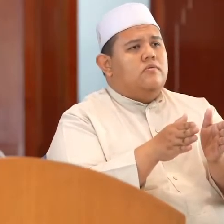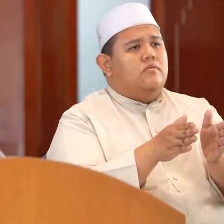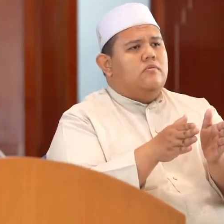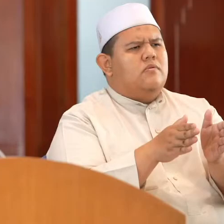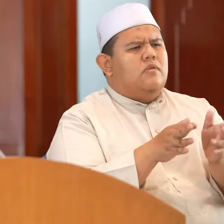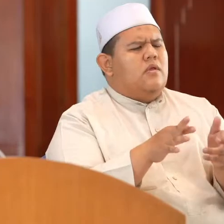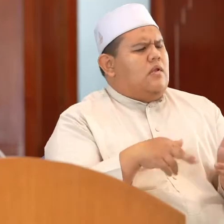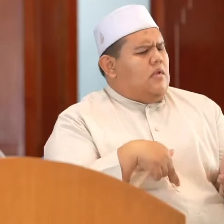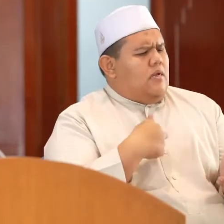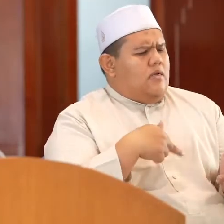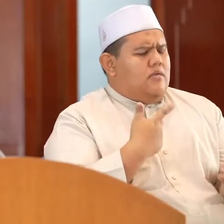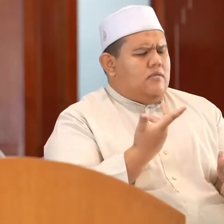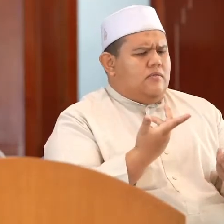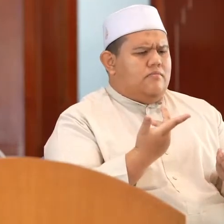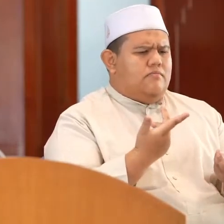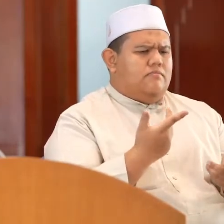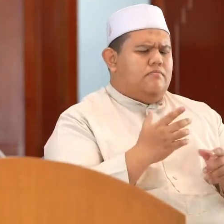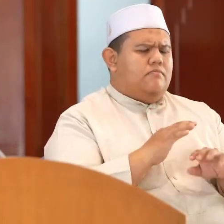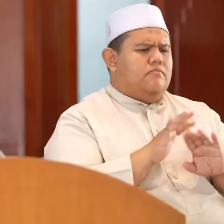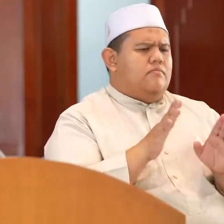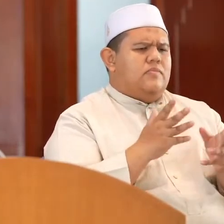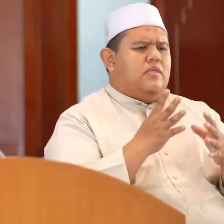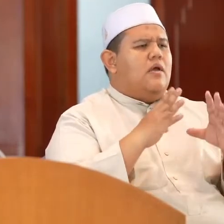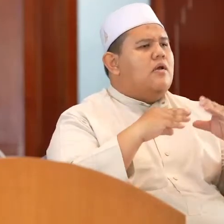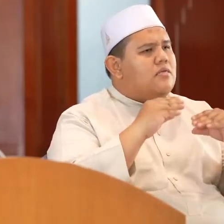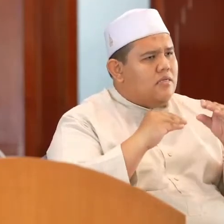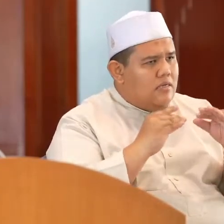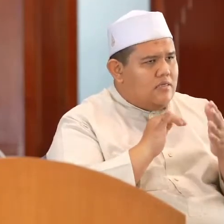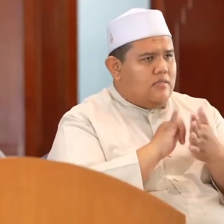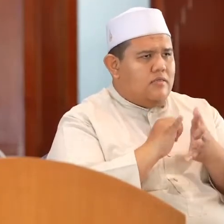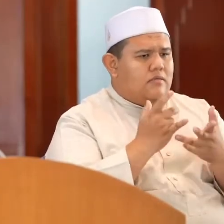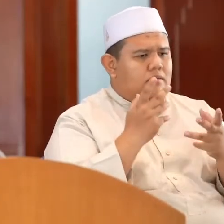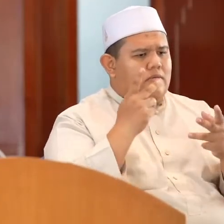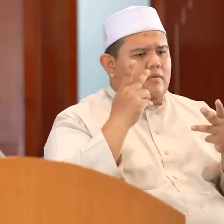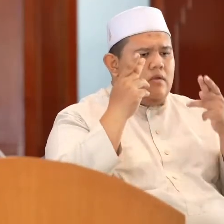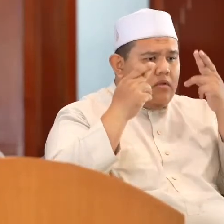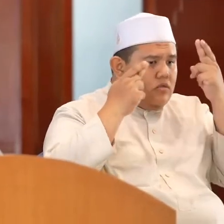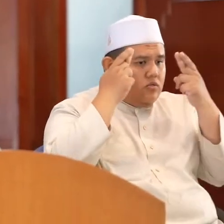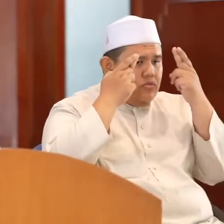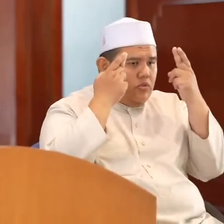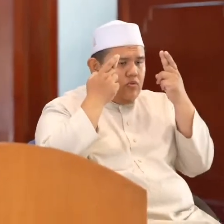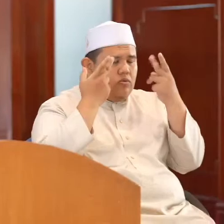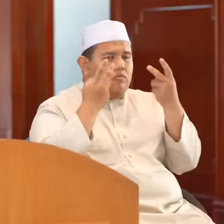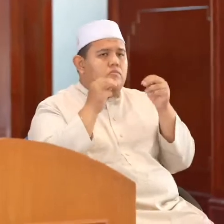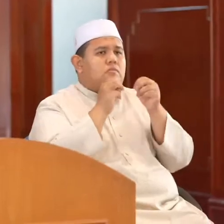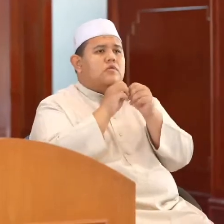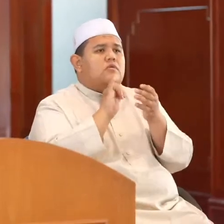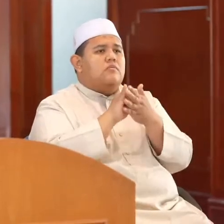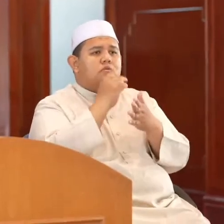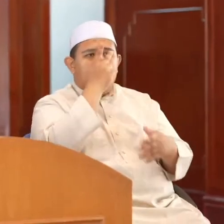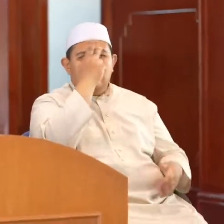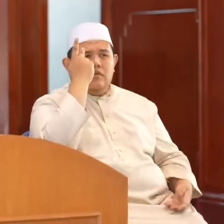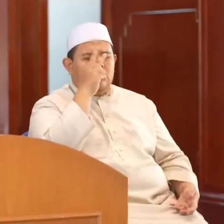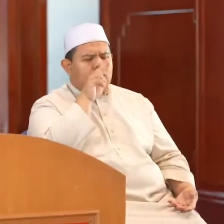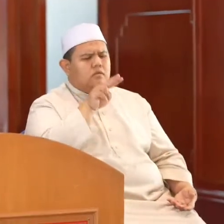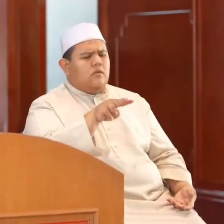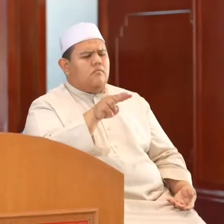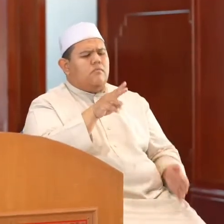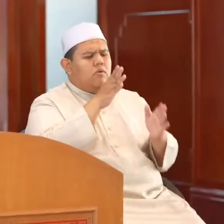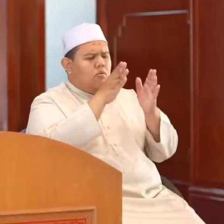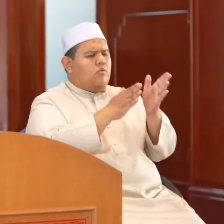serba salah dia tu ada, dia bimbang keadaan seperti ini kerana dia nampak